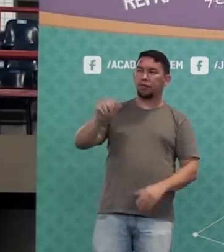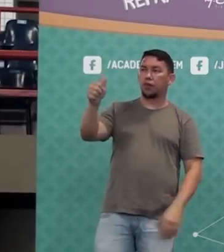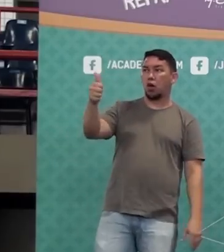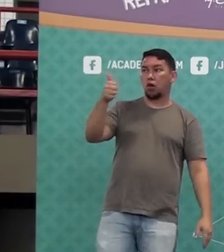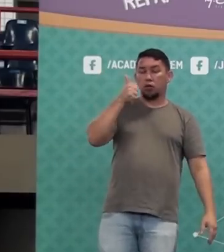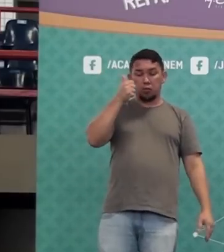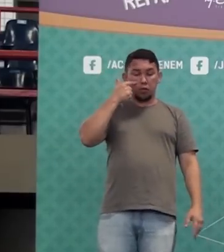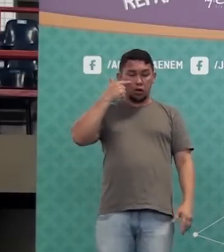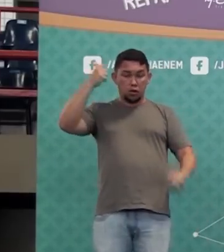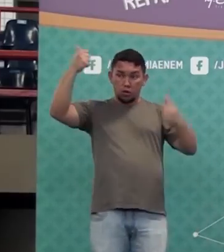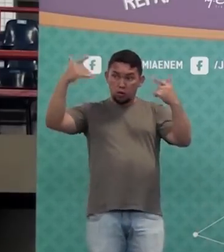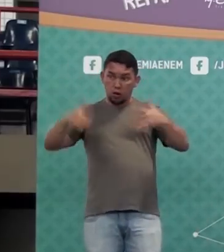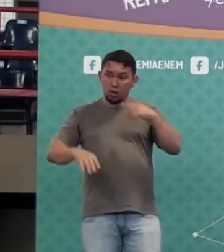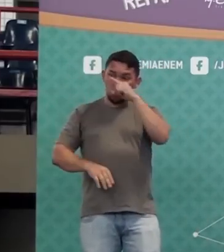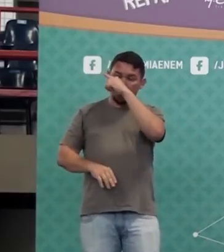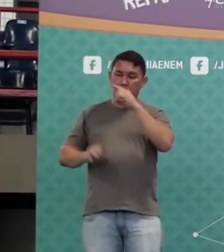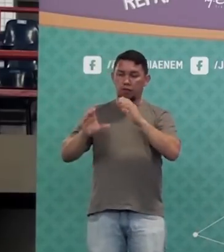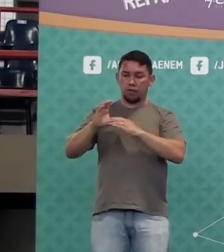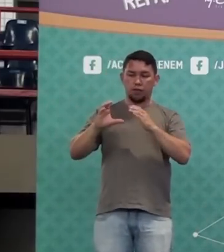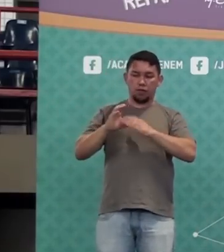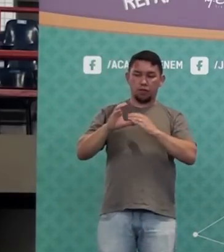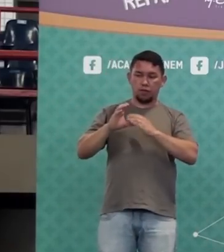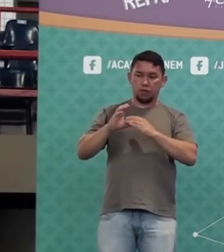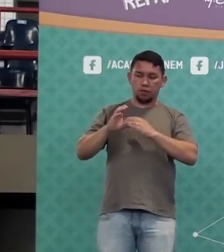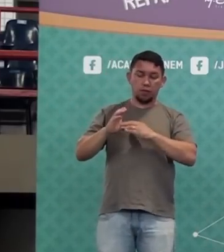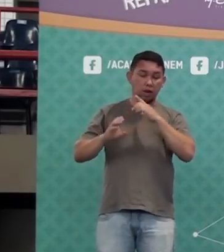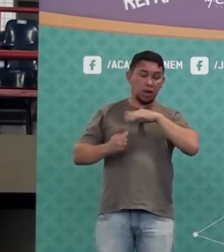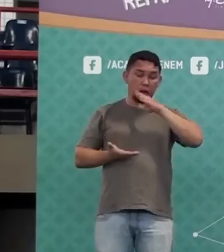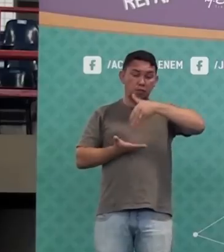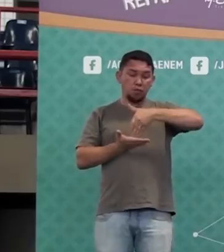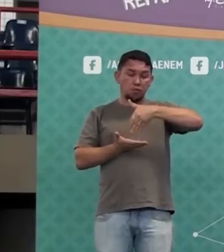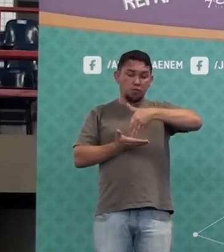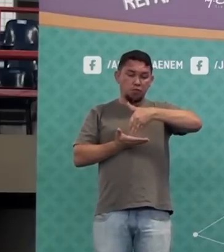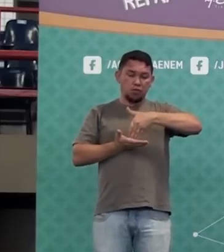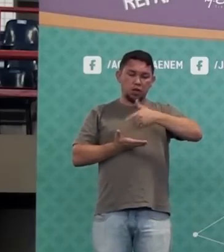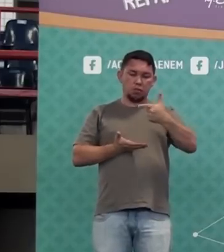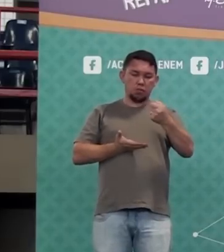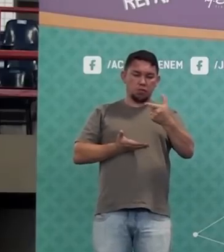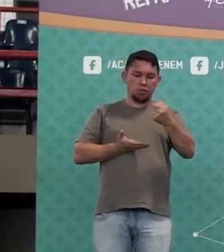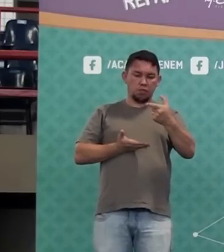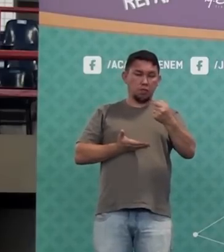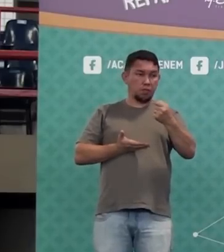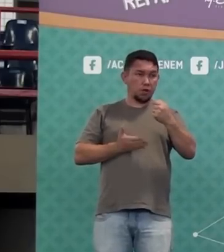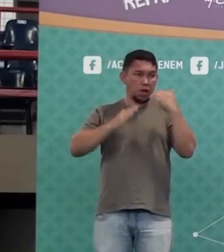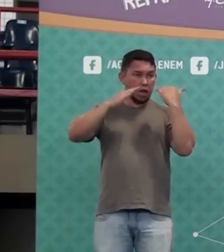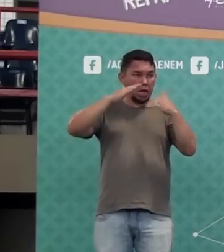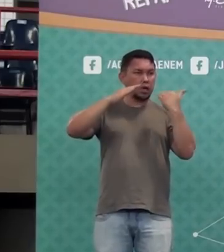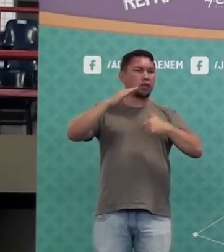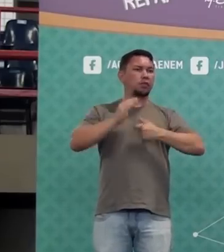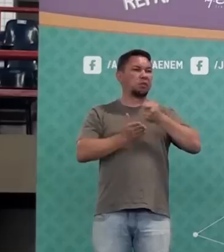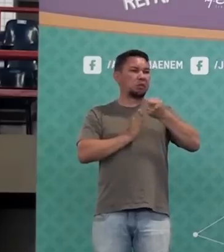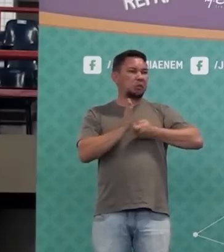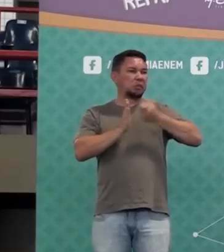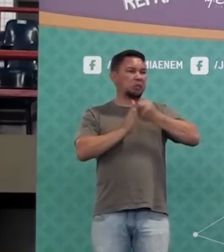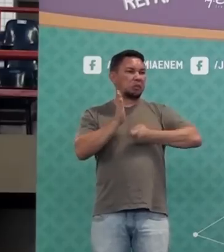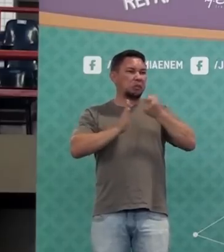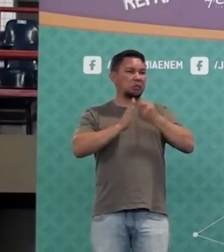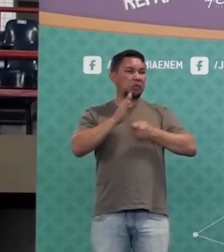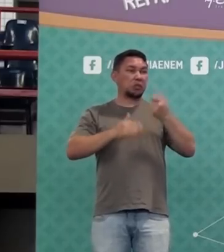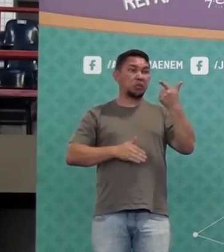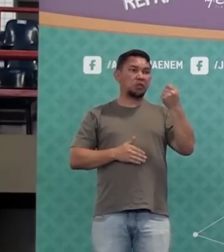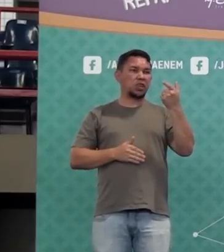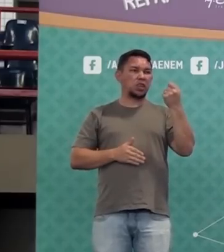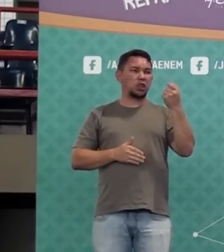Não. O vestibular da UES, no mínimo, são 20. Você é obrigado a escrever no